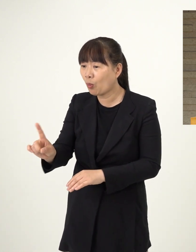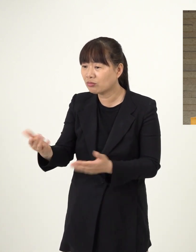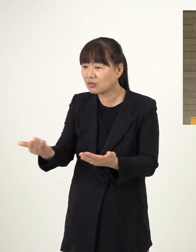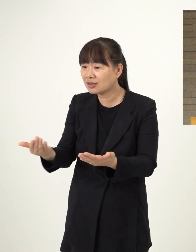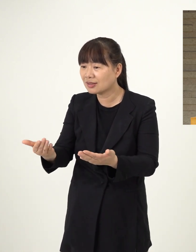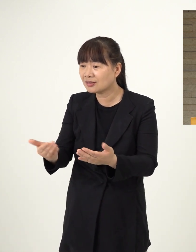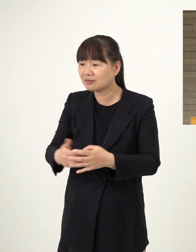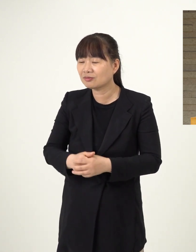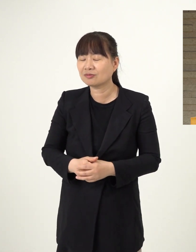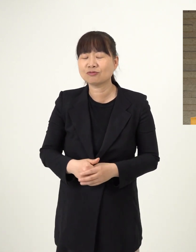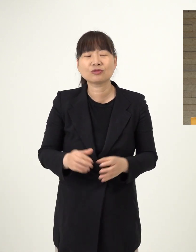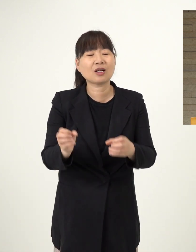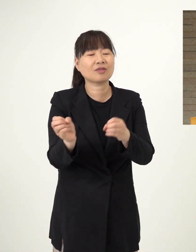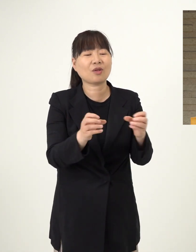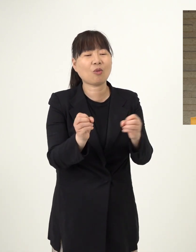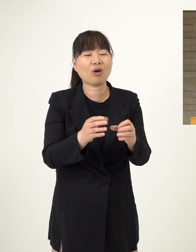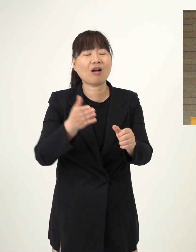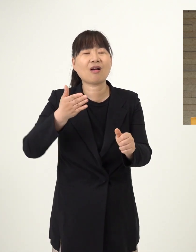얘기 한마디 합시다.